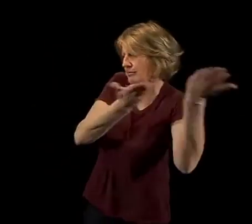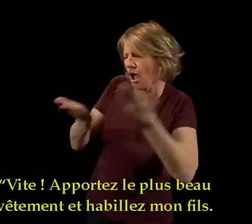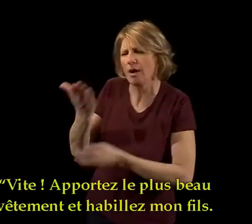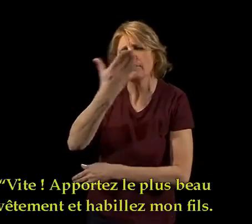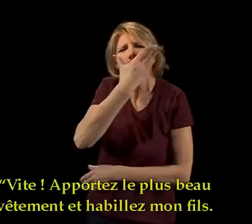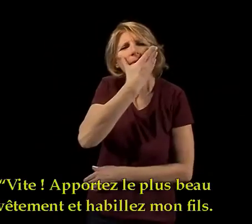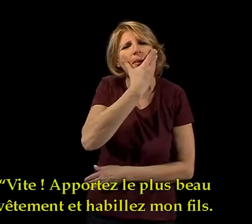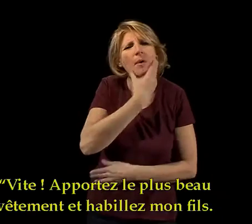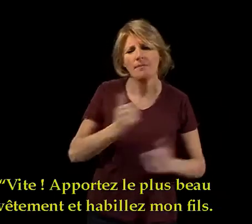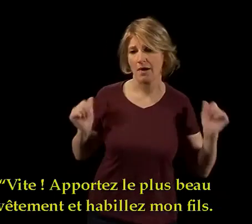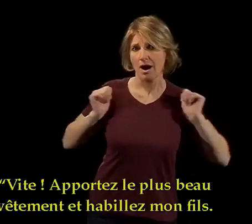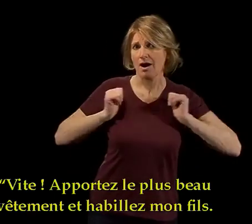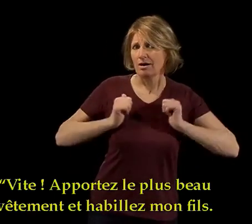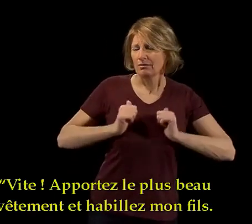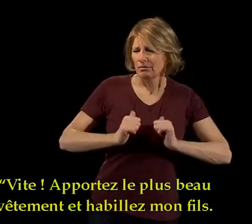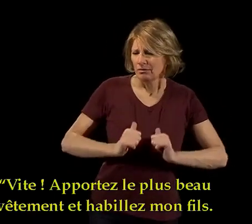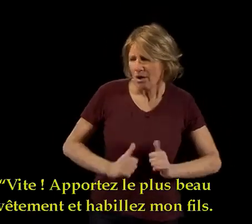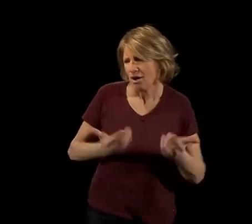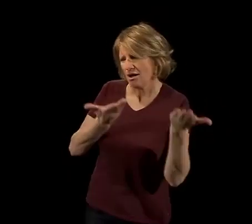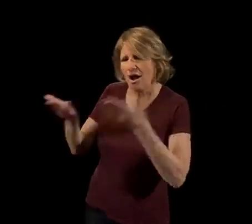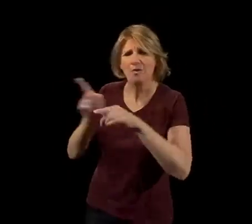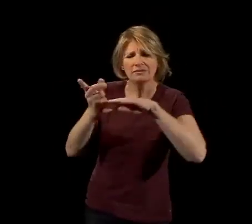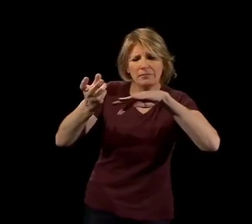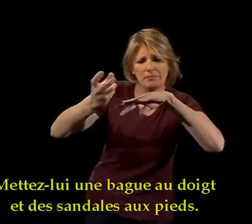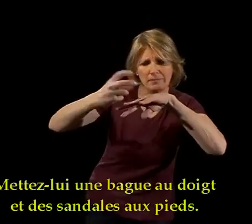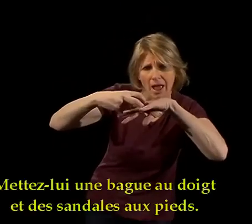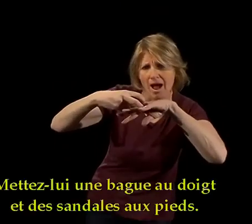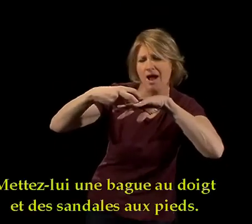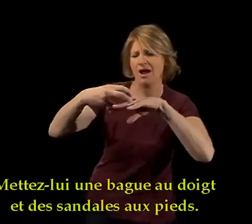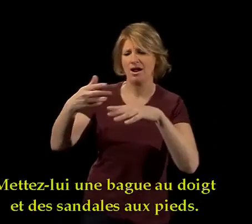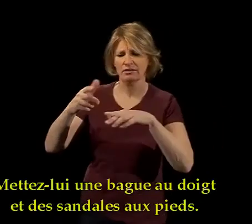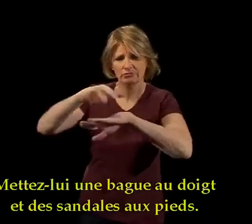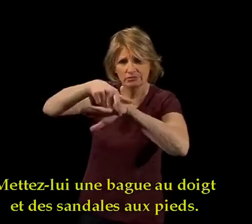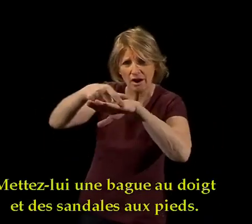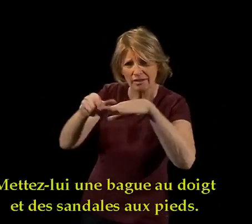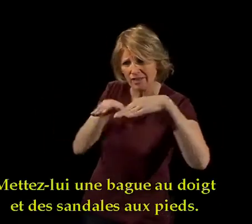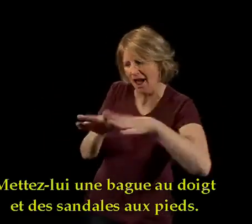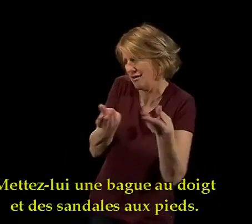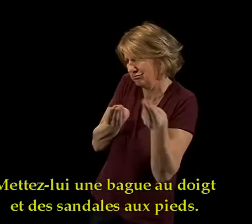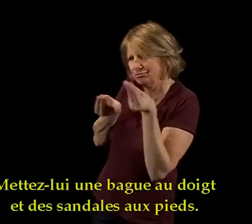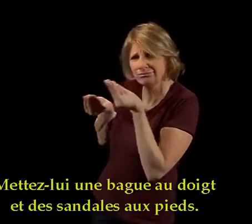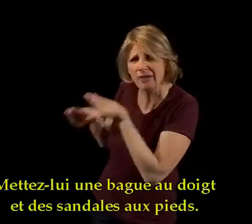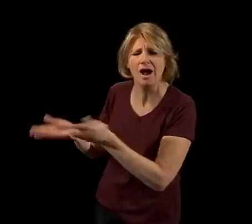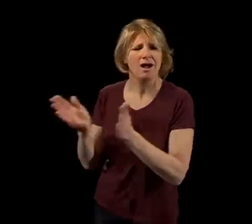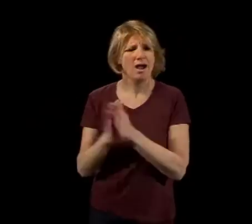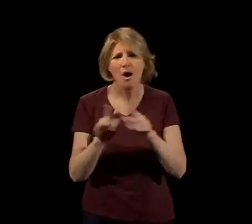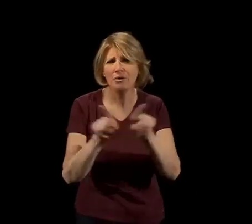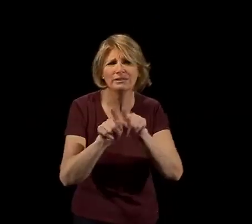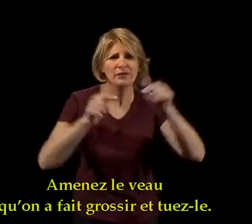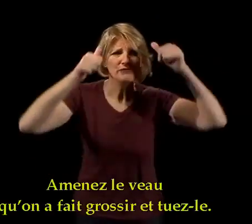vêtement et habillez mon fils. Mettez-lui une bague au doigt et des sandales aux pieds. Amenez le